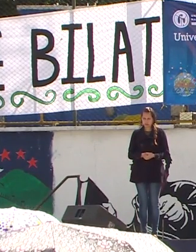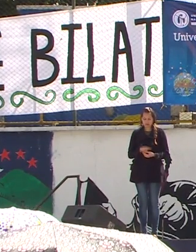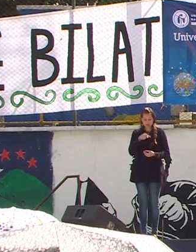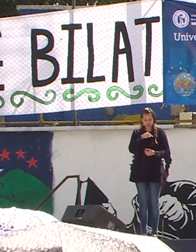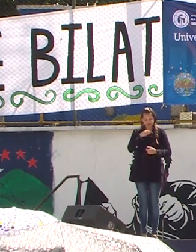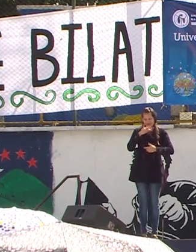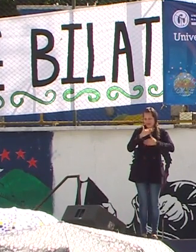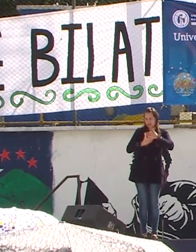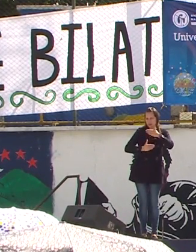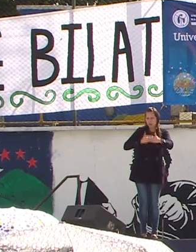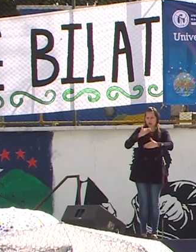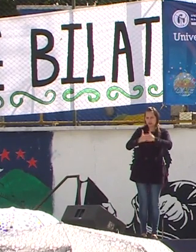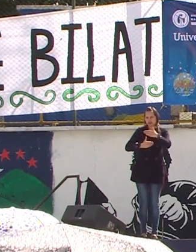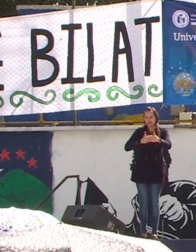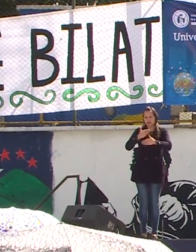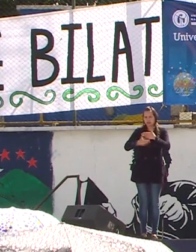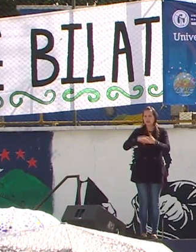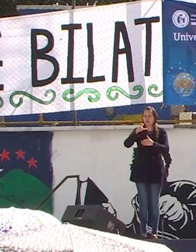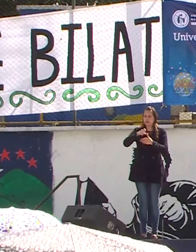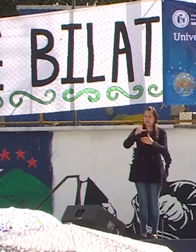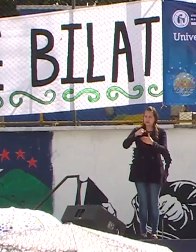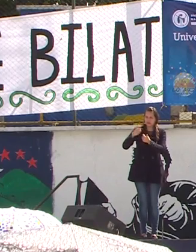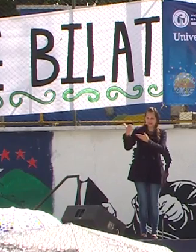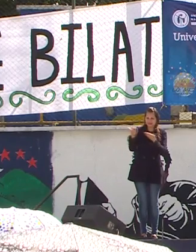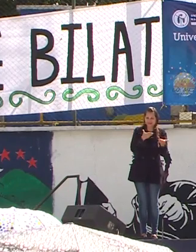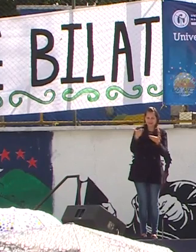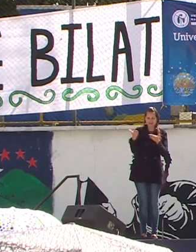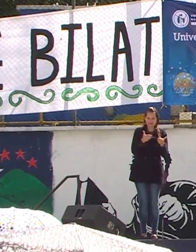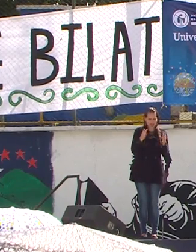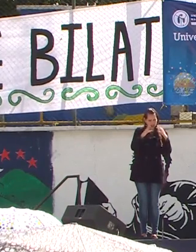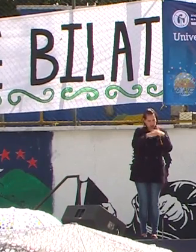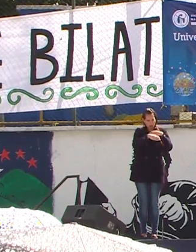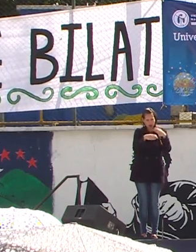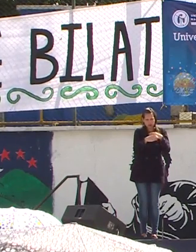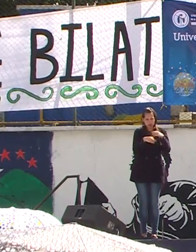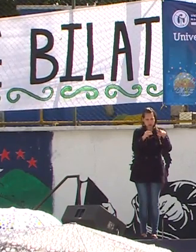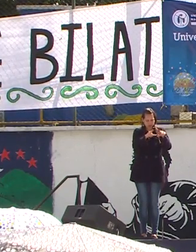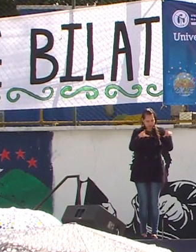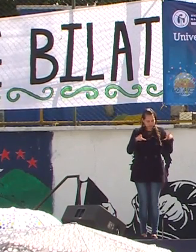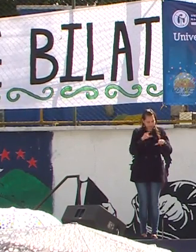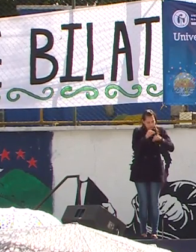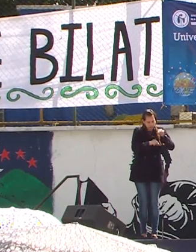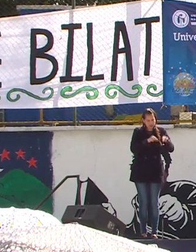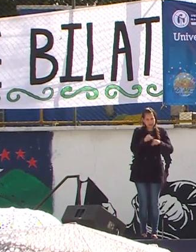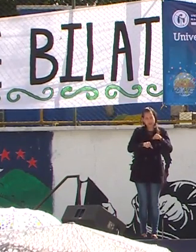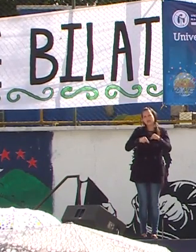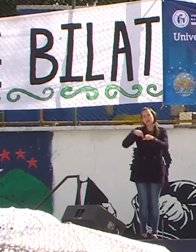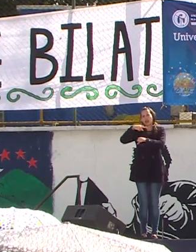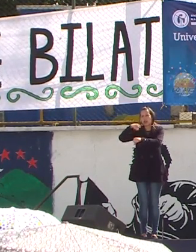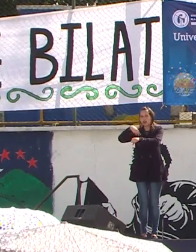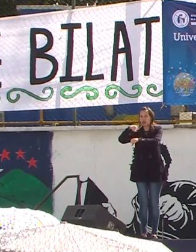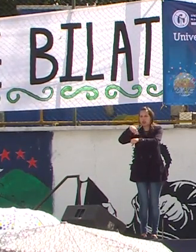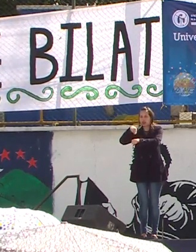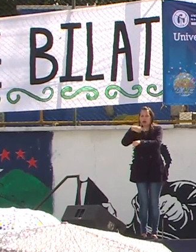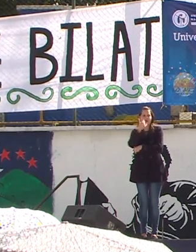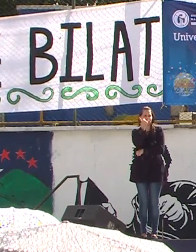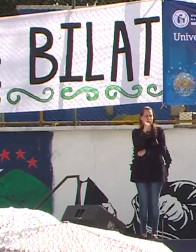procesos necesarios para la dotación de laboratorios tardaron, pero ya los